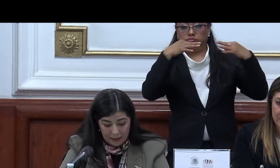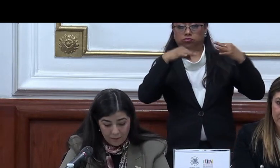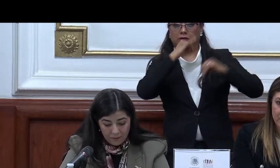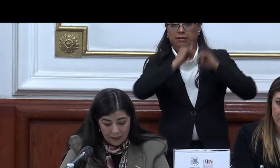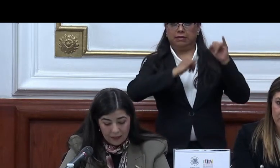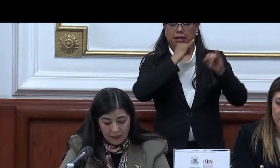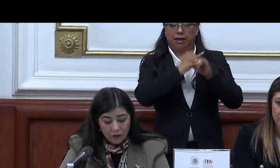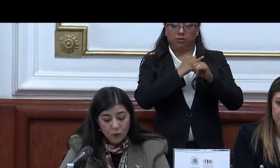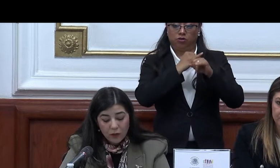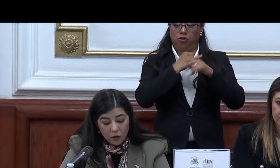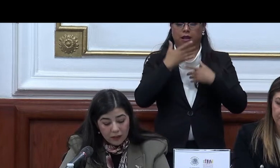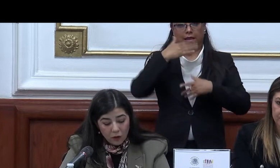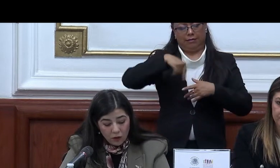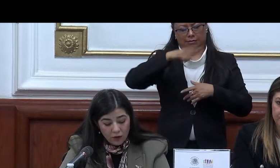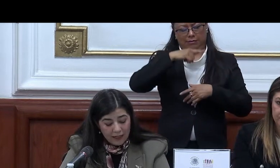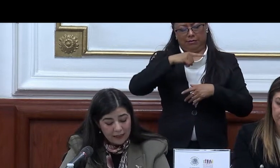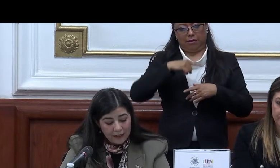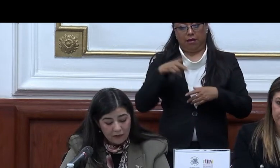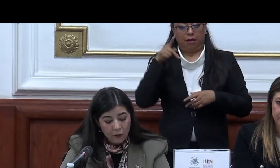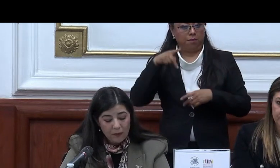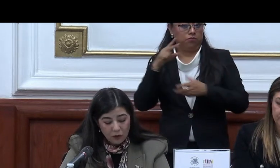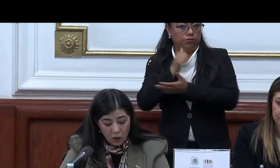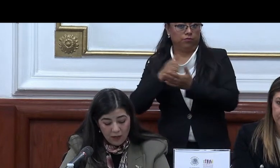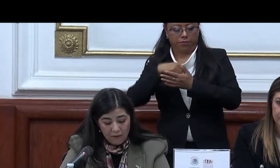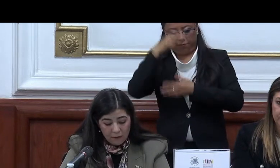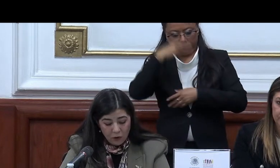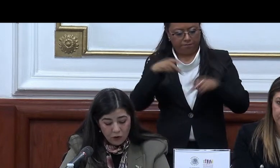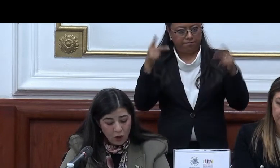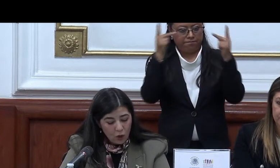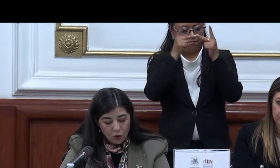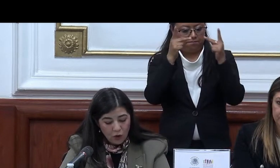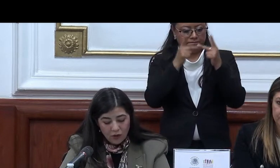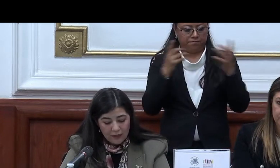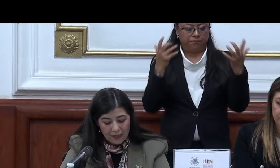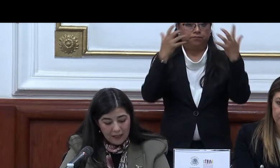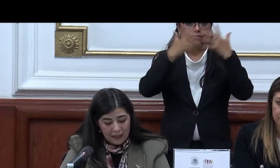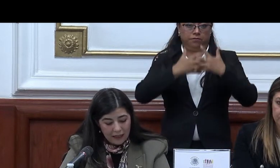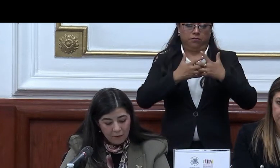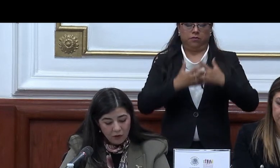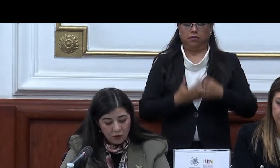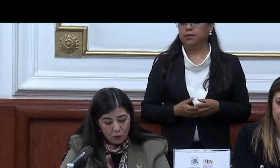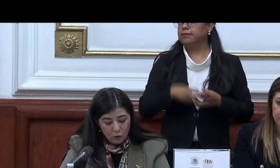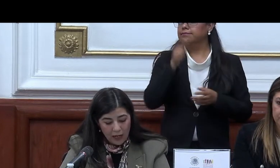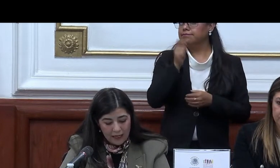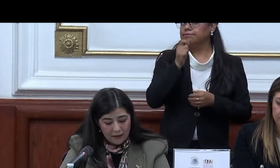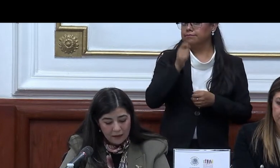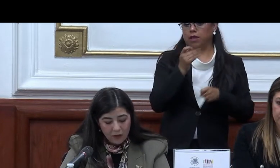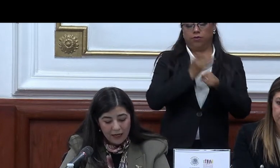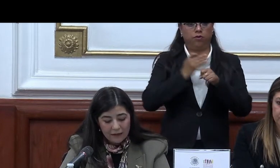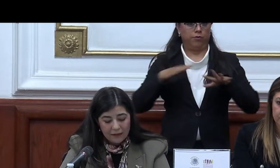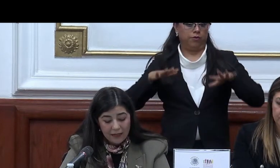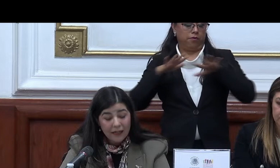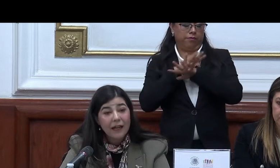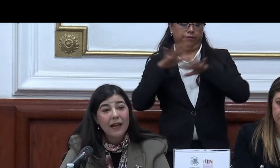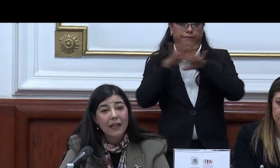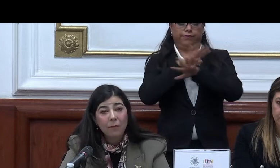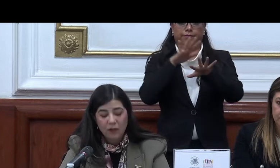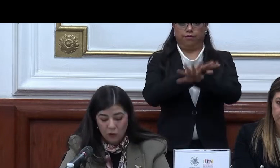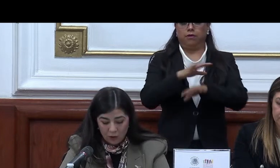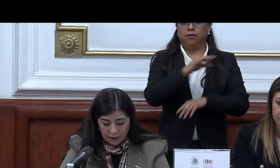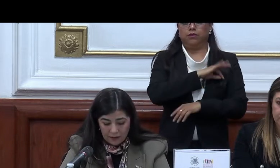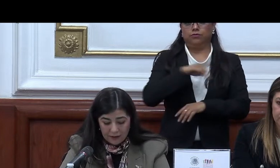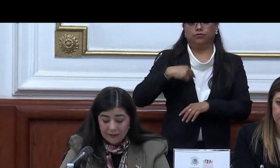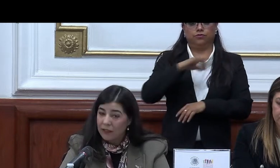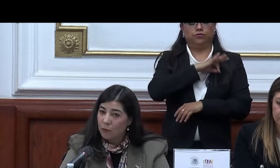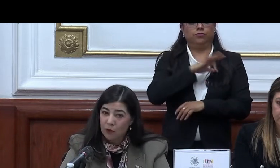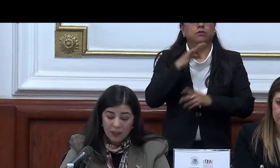materia. Es un recordatorio de que la transformación que vivimos no solo se trata de cambios estructurales, sino de garantizar que cada